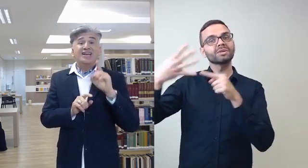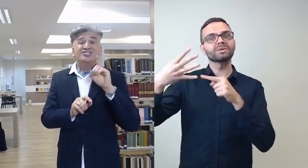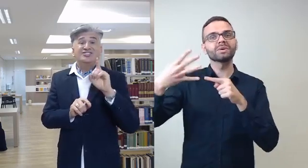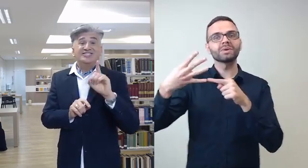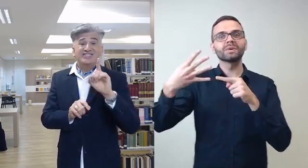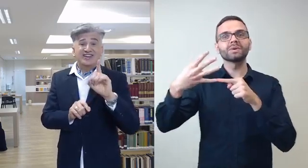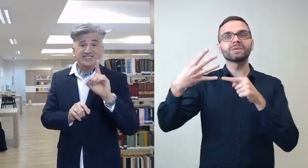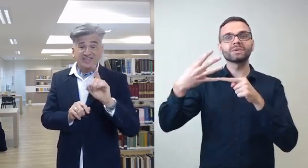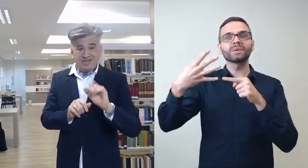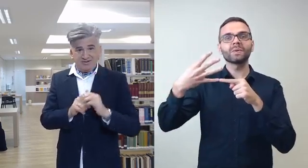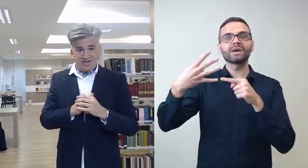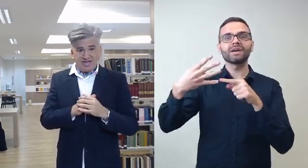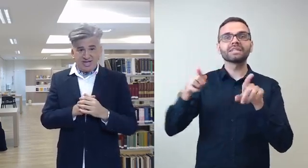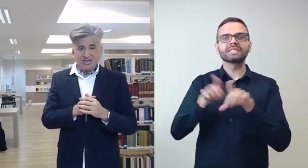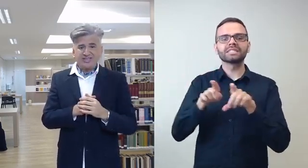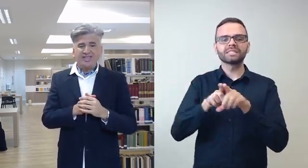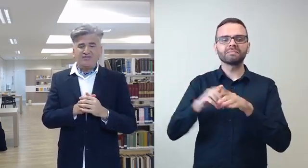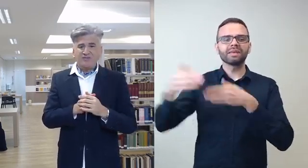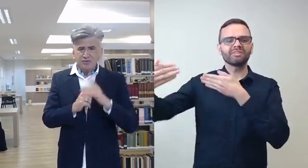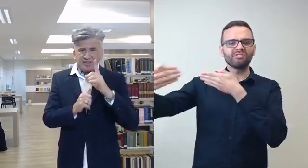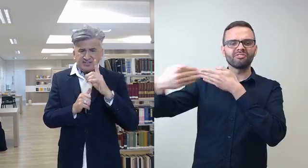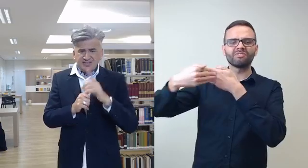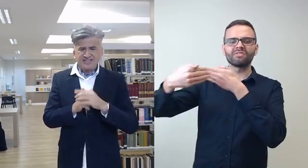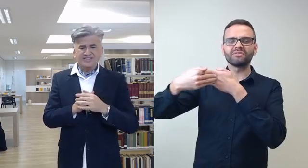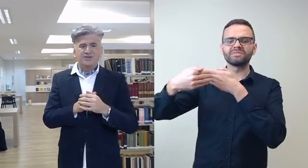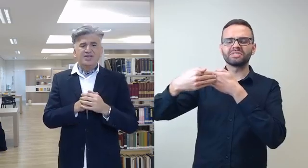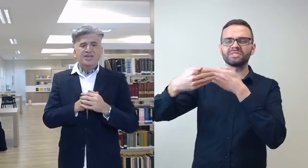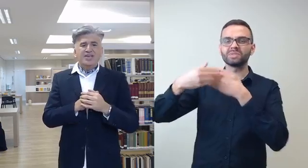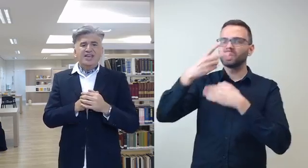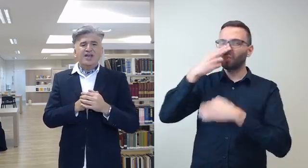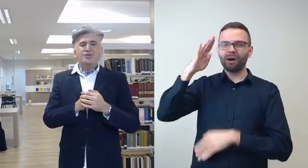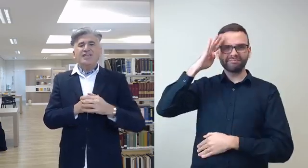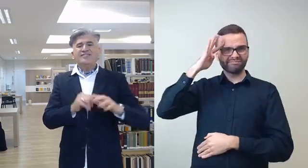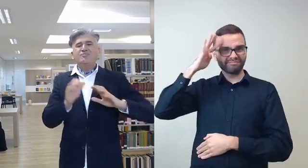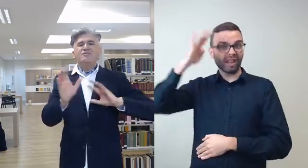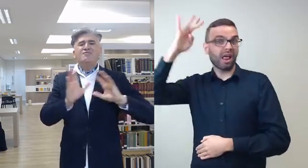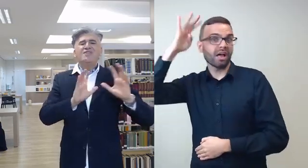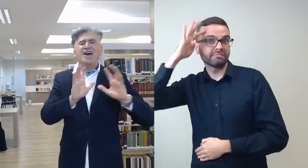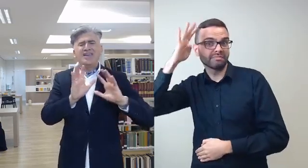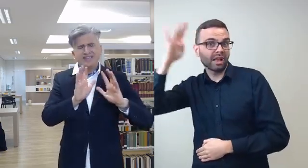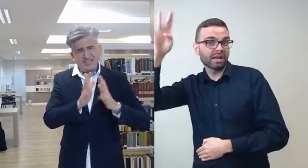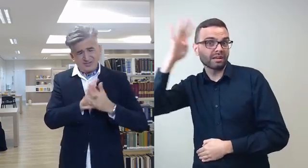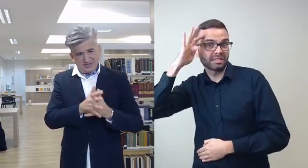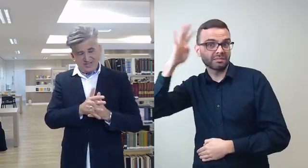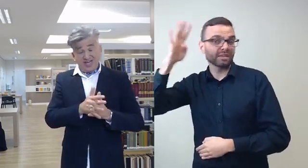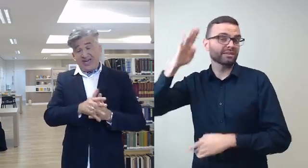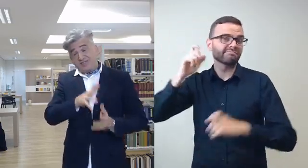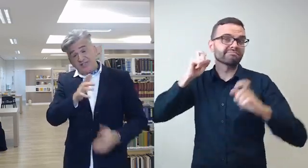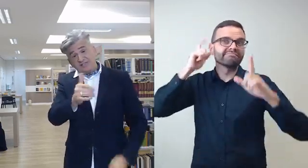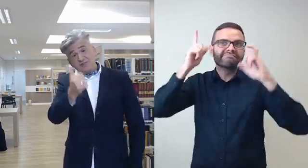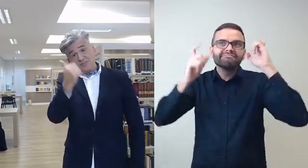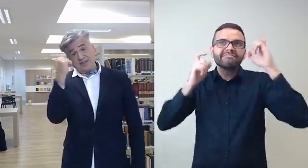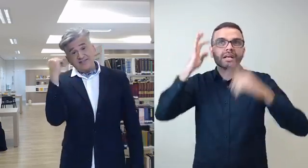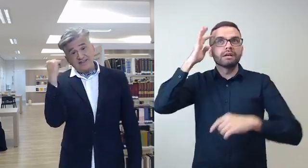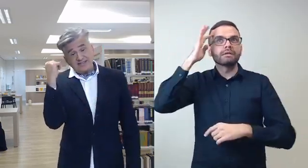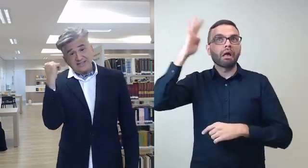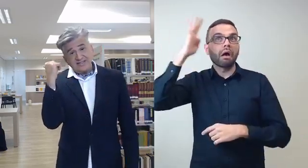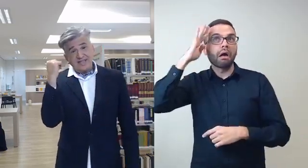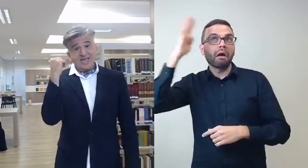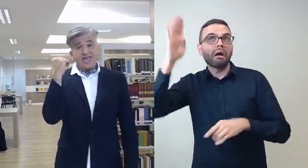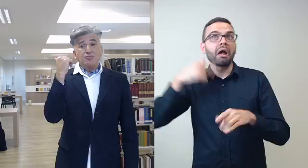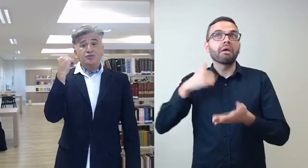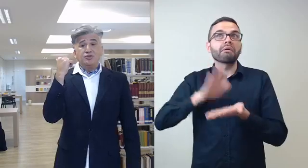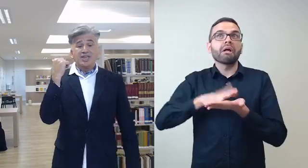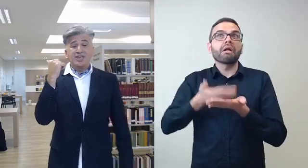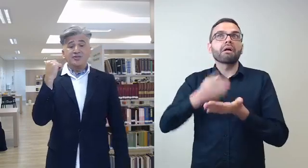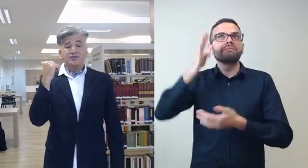da distração. Anota aí, filtro da distração. Ele acontece por várias razões. Às vezes o palestrante